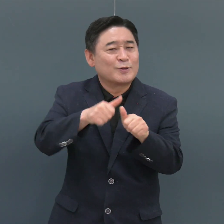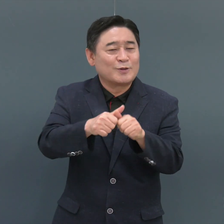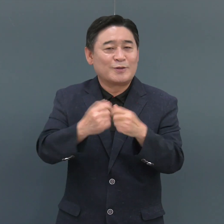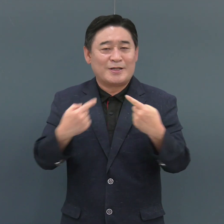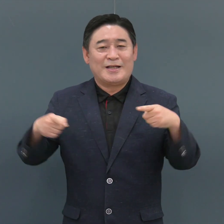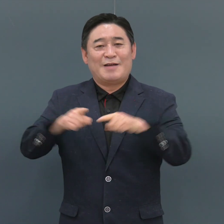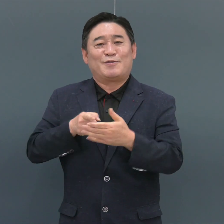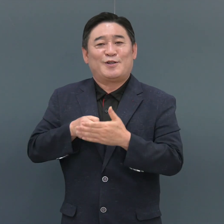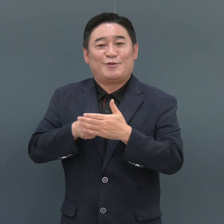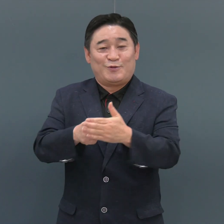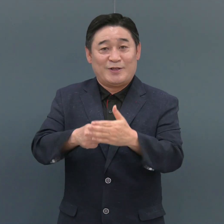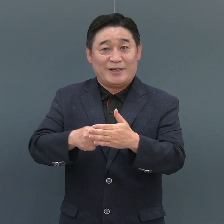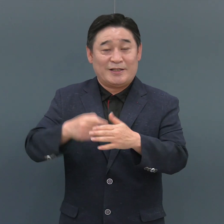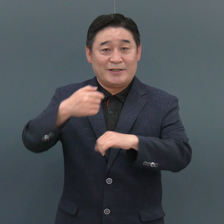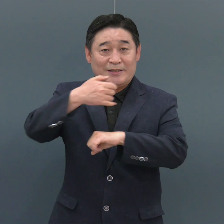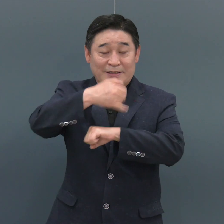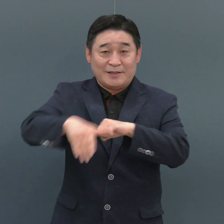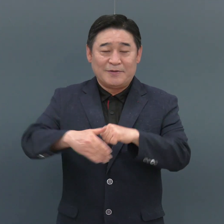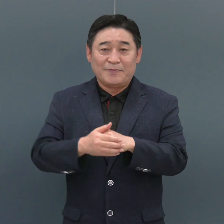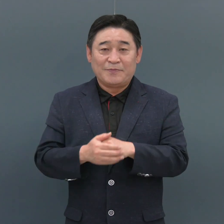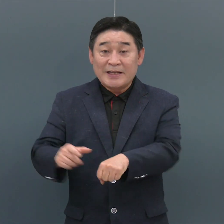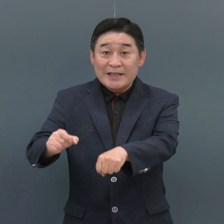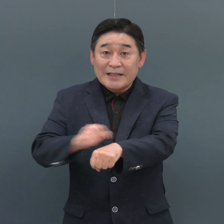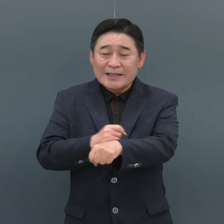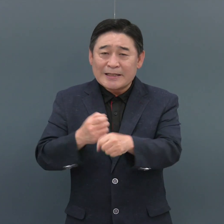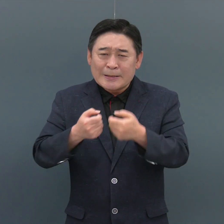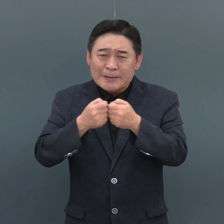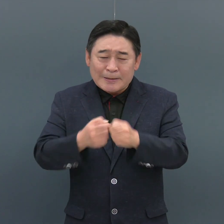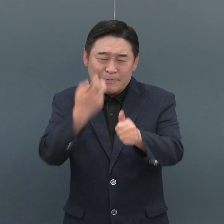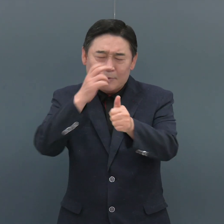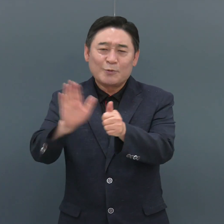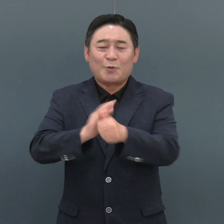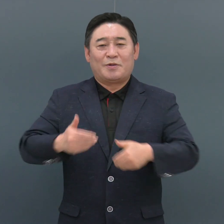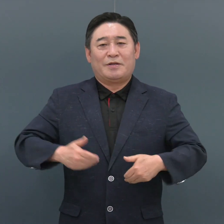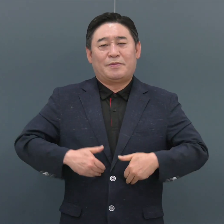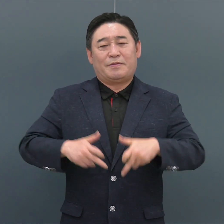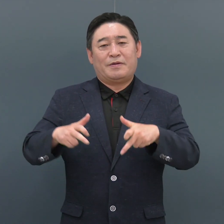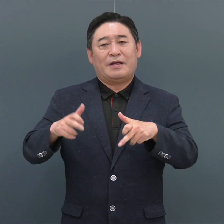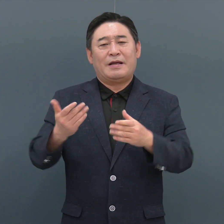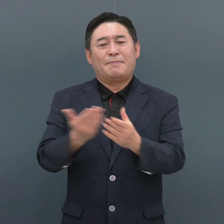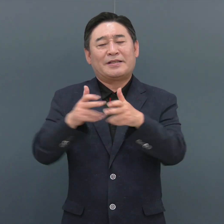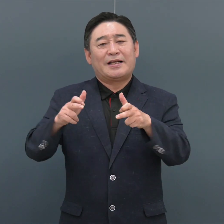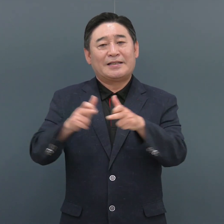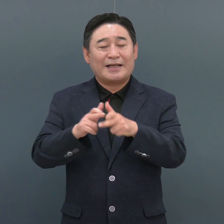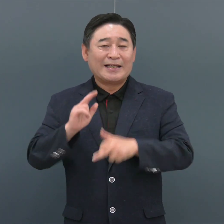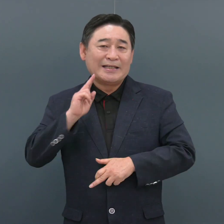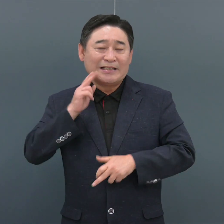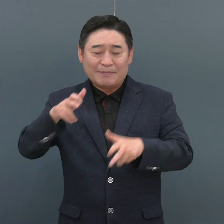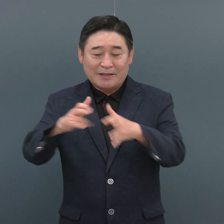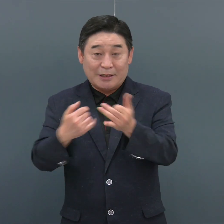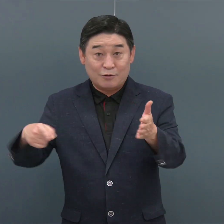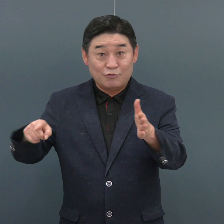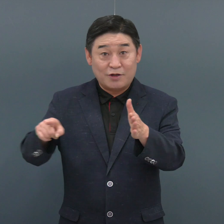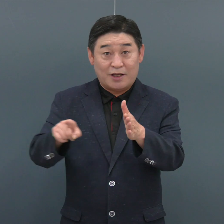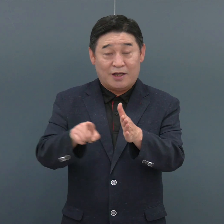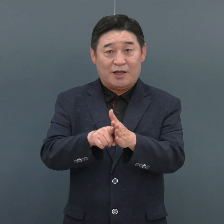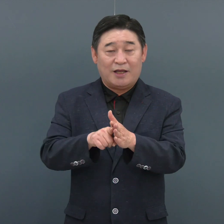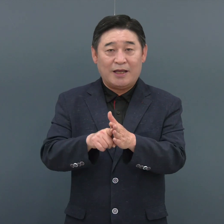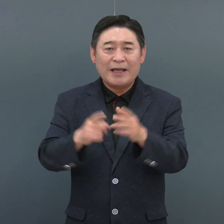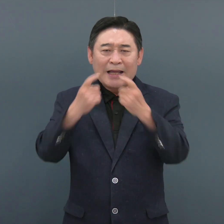추진하겠습니다. 특히 세심한 돌봄이 필요하신 발달 장애인과 중증 장애인 여러분들을 위해 개인별